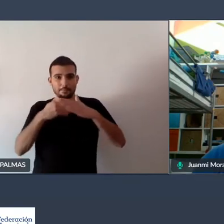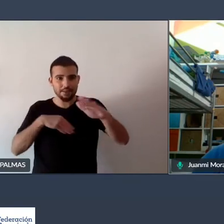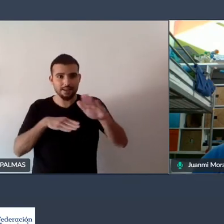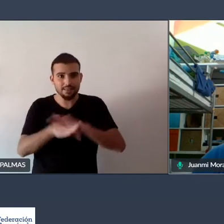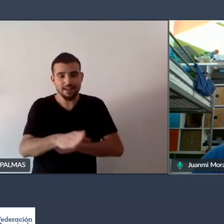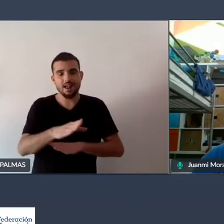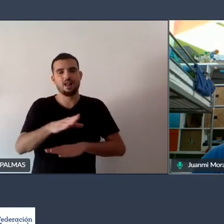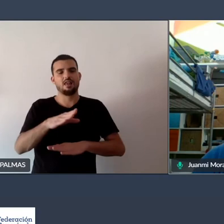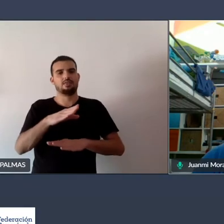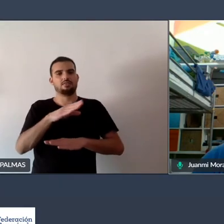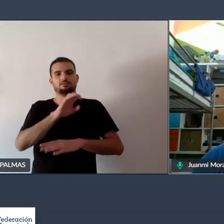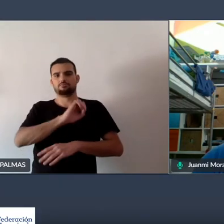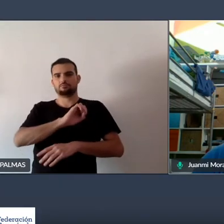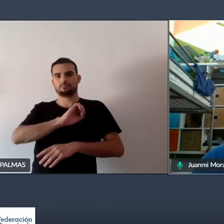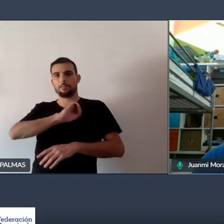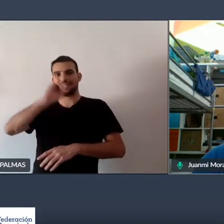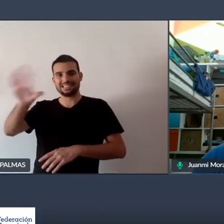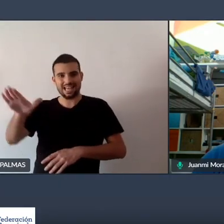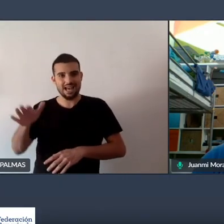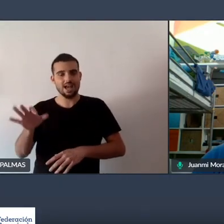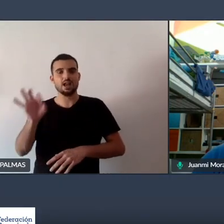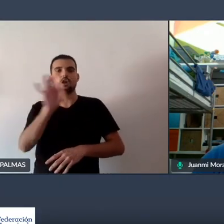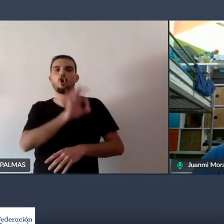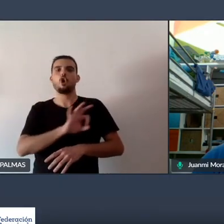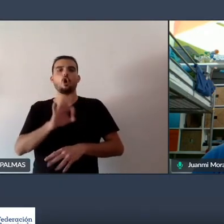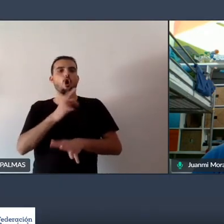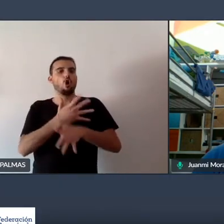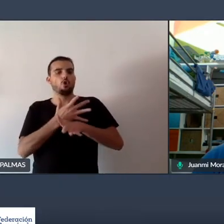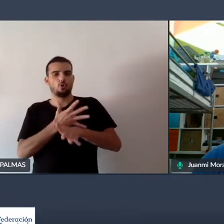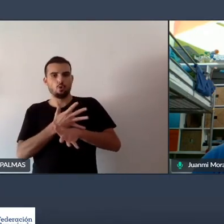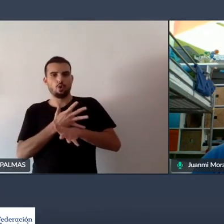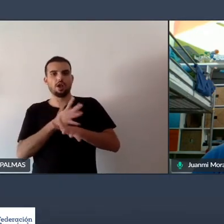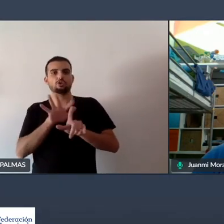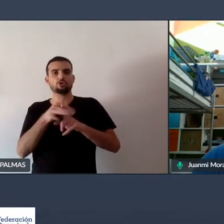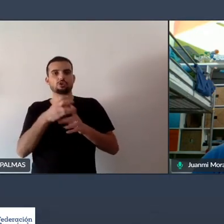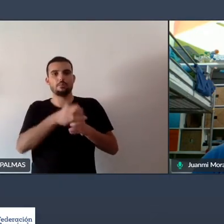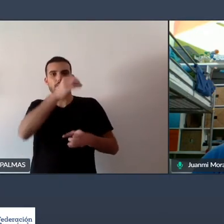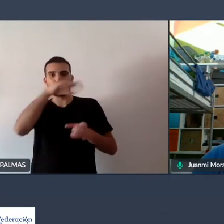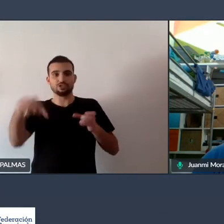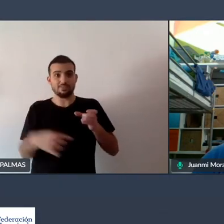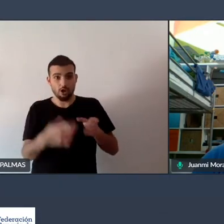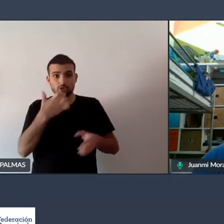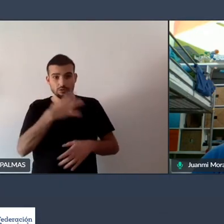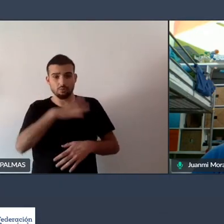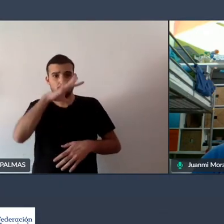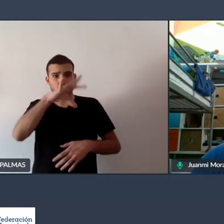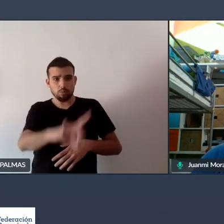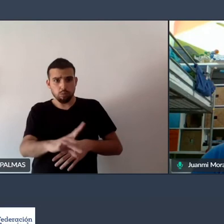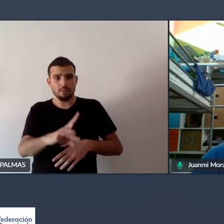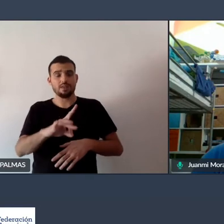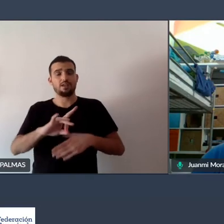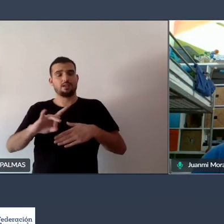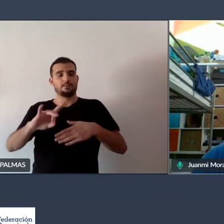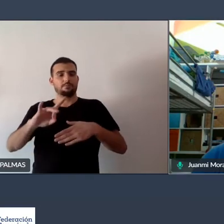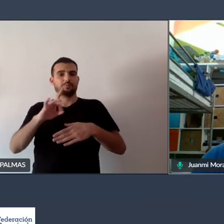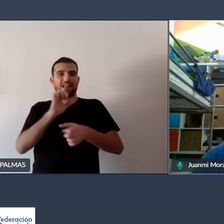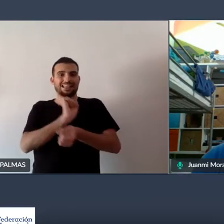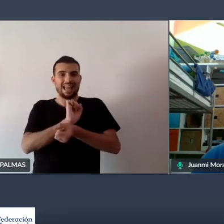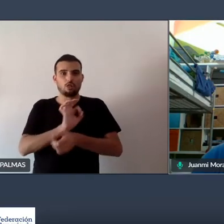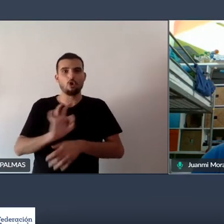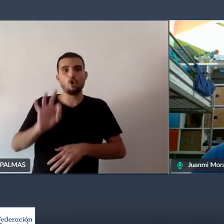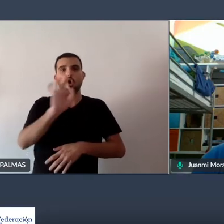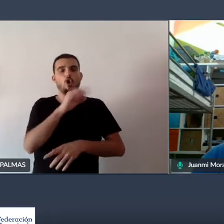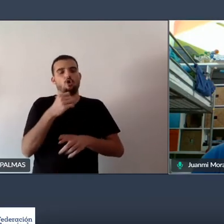perdón. Juegos con situaciones desde el balón de poste bajo, si somos capaces de jugar puertas atrás o diferentes tipos de